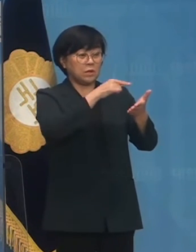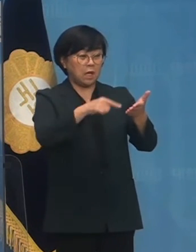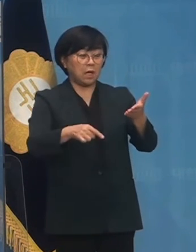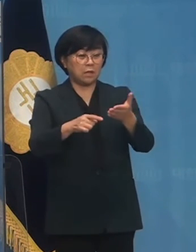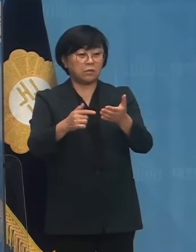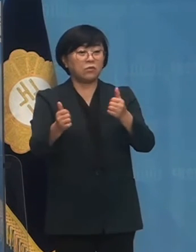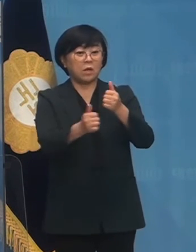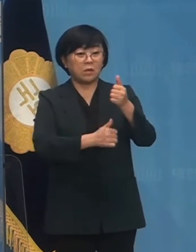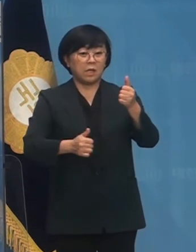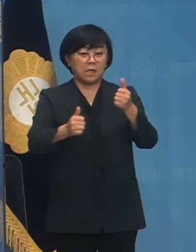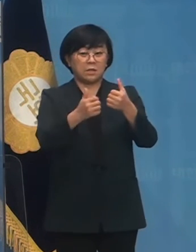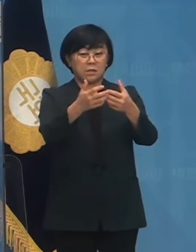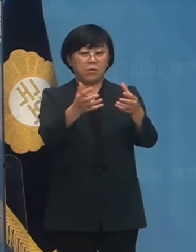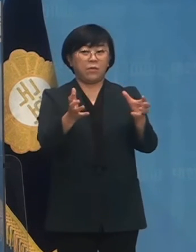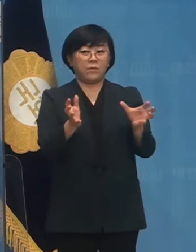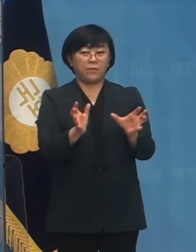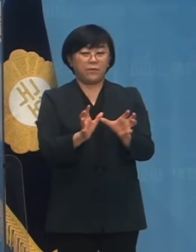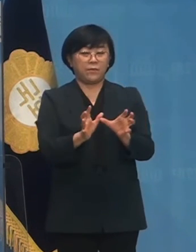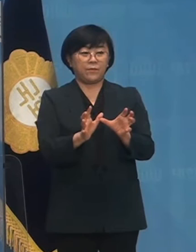손실보상위원회에서